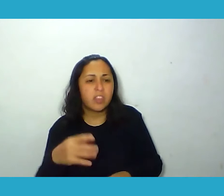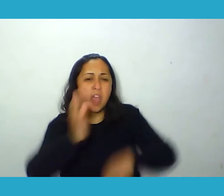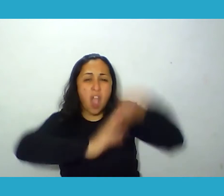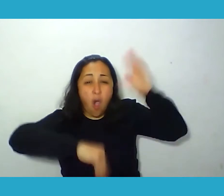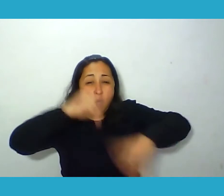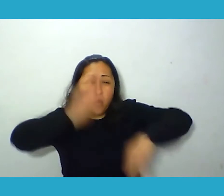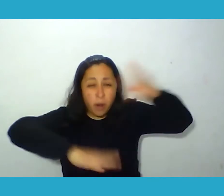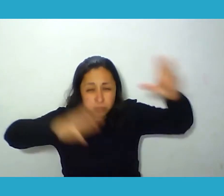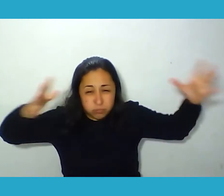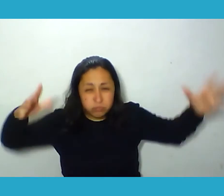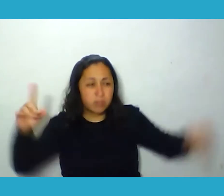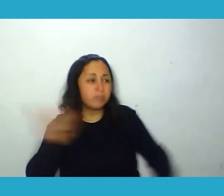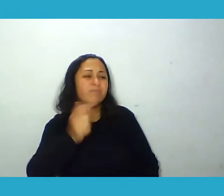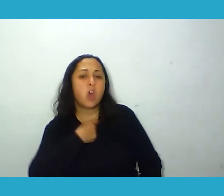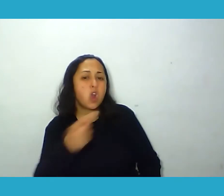del gobierno provincial.